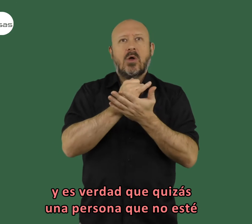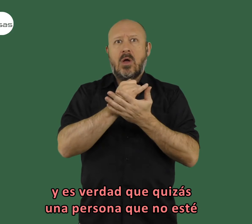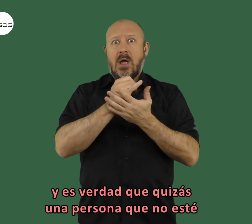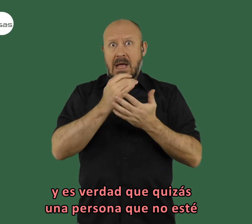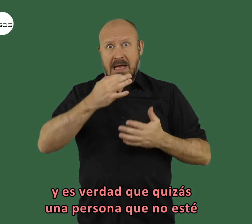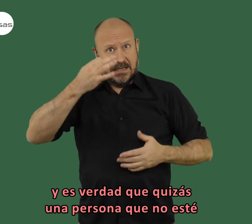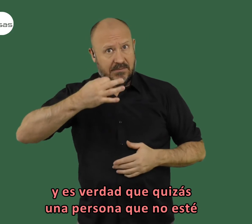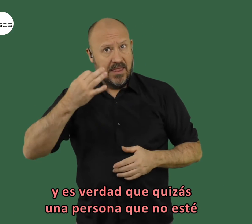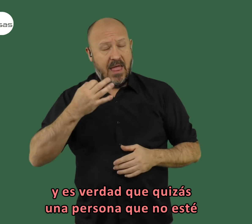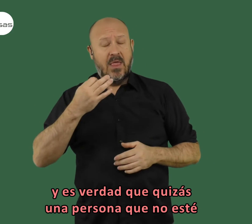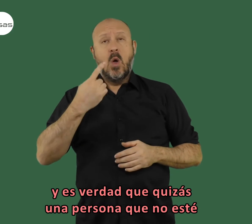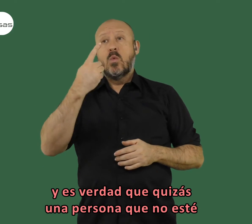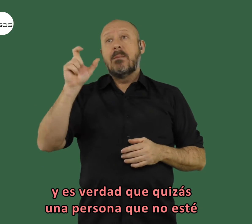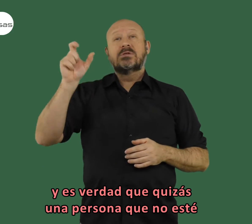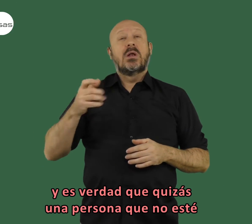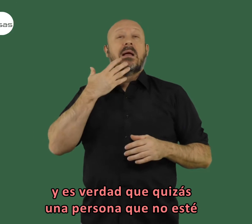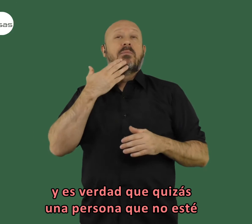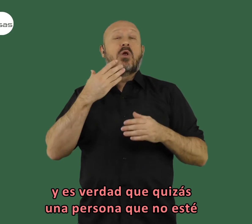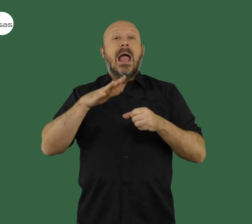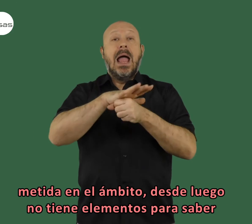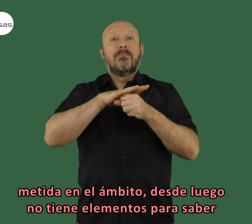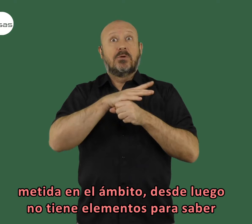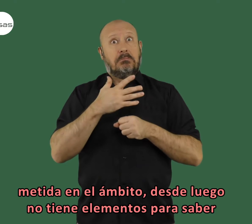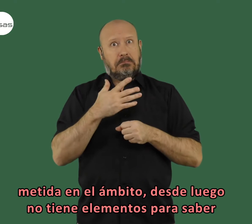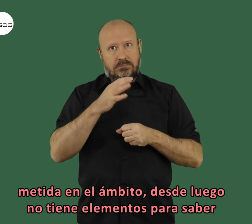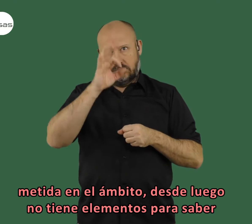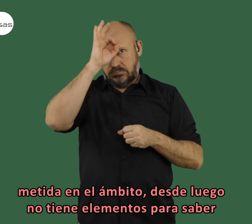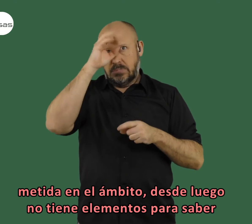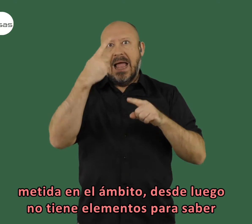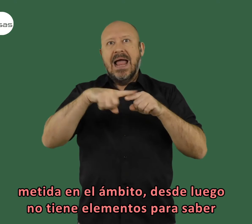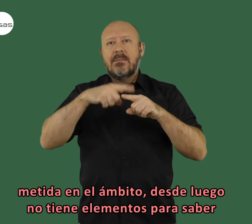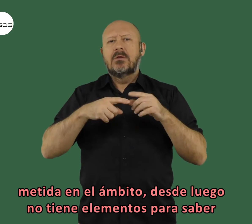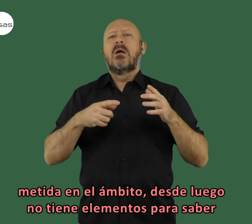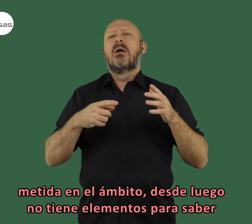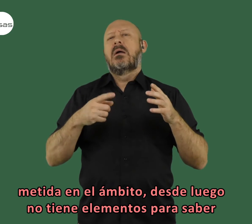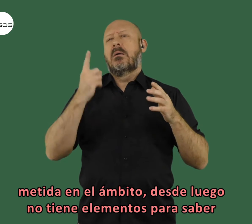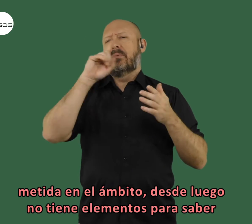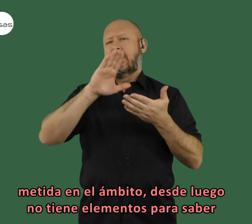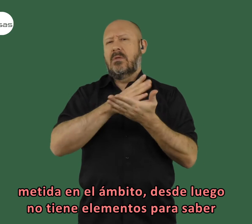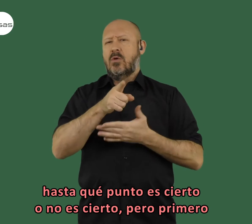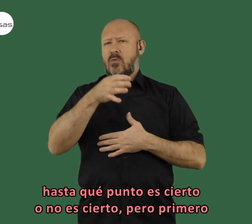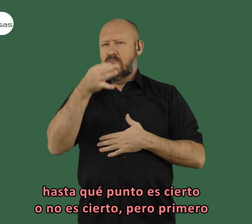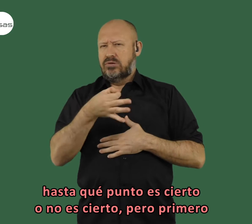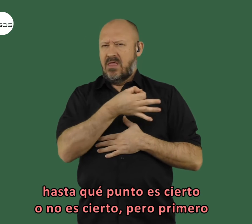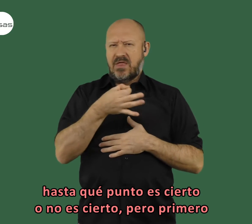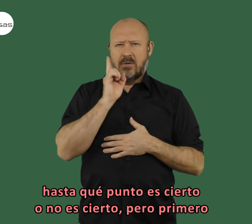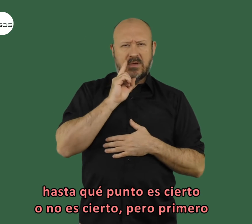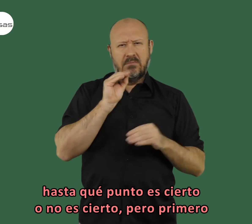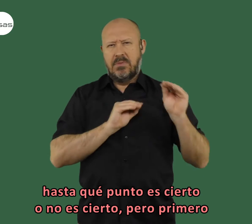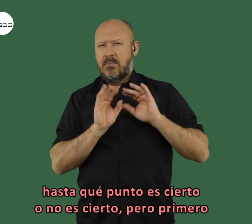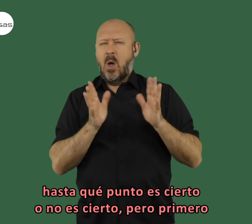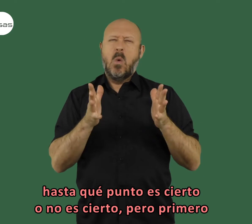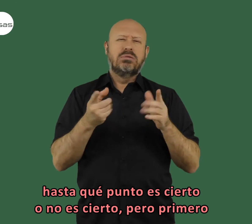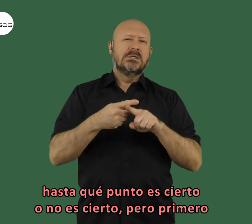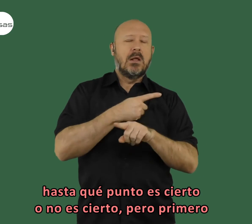experimento. Y es verdad que quizás una persona que no esté metida en el ámbito, desde luego, no tiene elementos para saber hasta qué punto eso es cierto